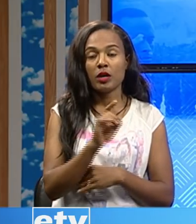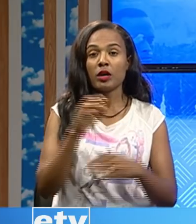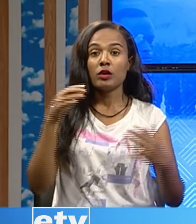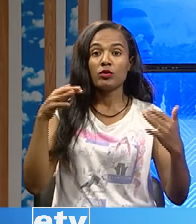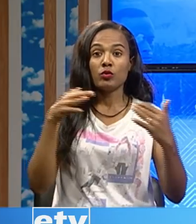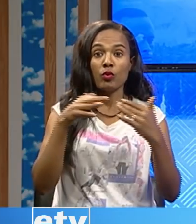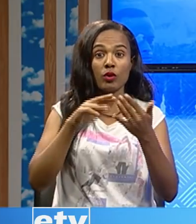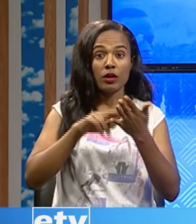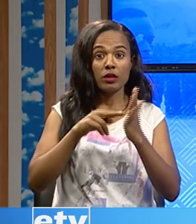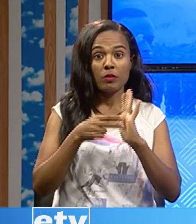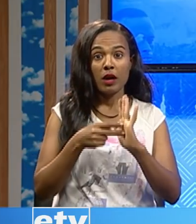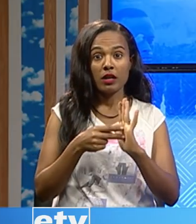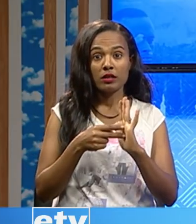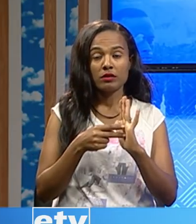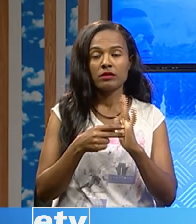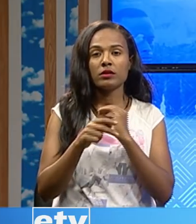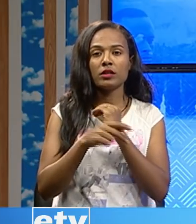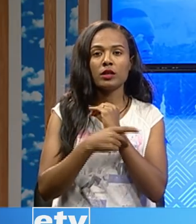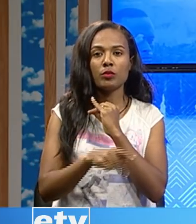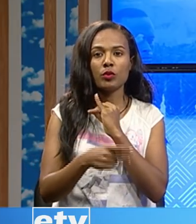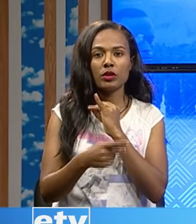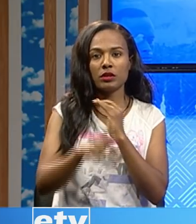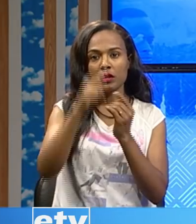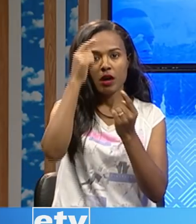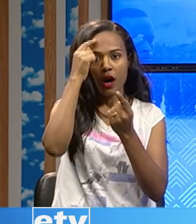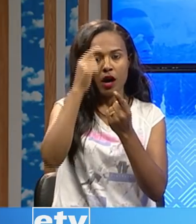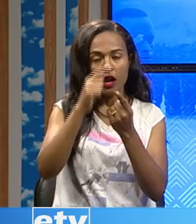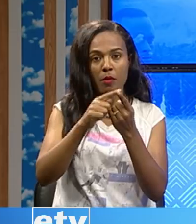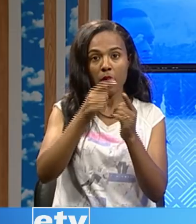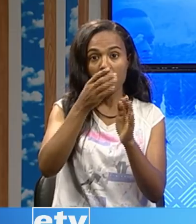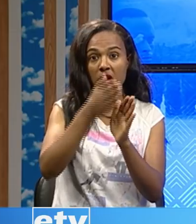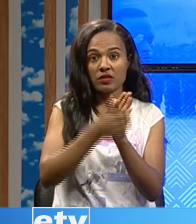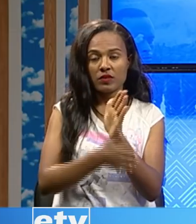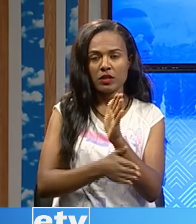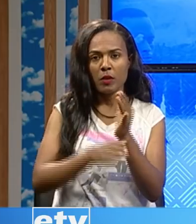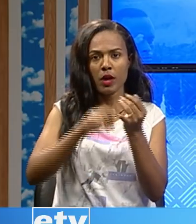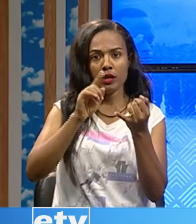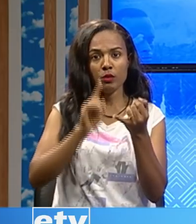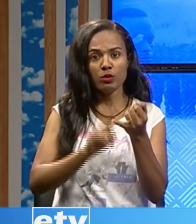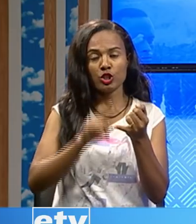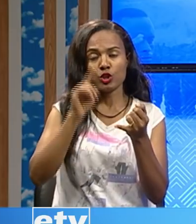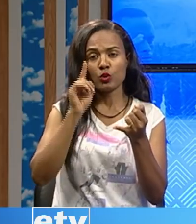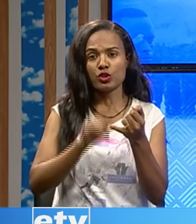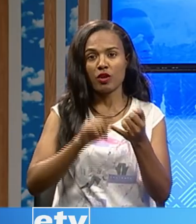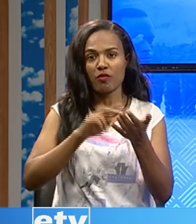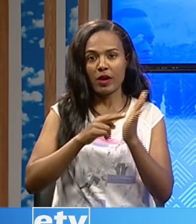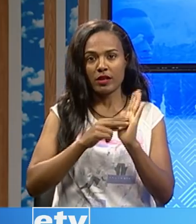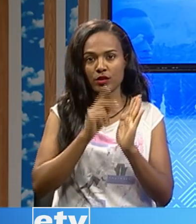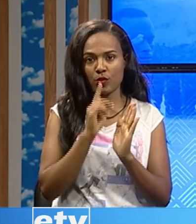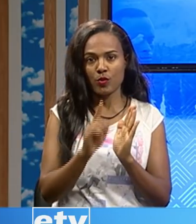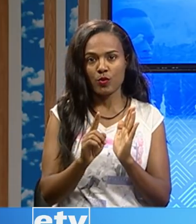ጦርነት ማለት የፖለቲካ አላማ ማስፈጸሚያ የመጨረሻው ጫፍ ማለት ነው።